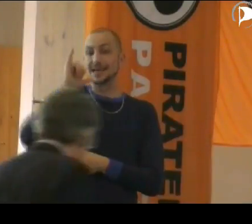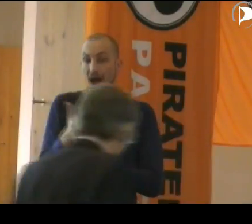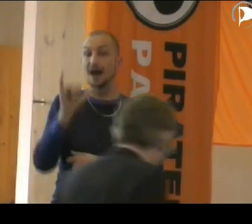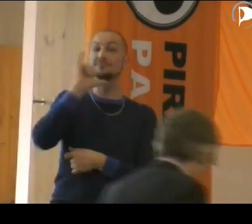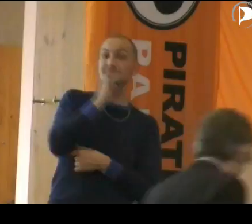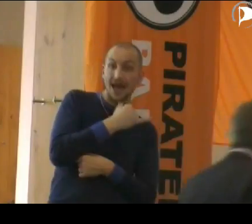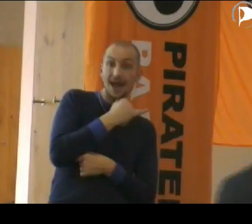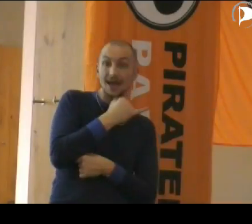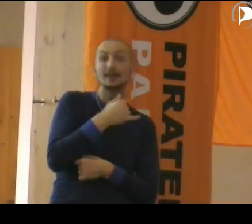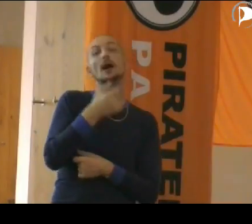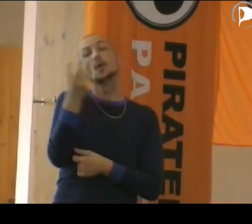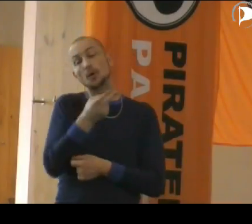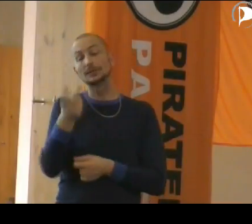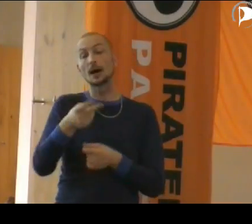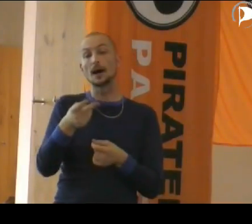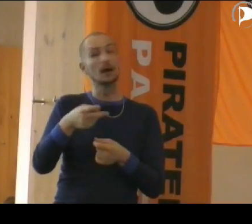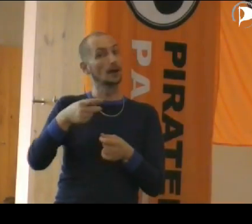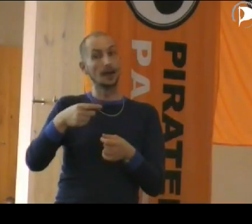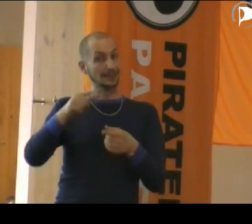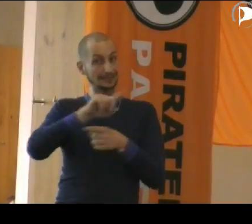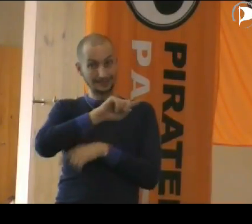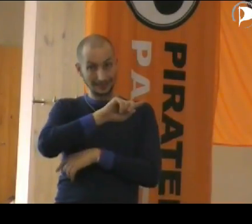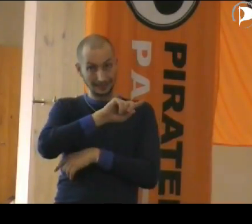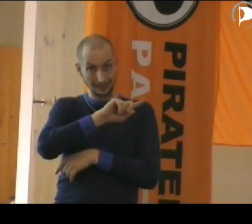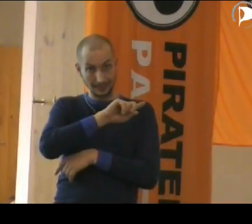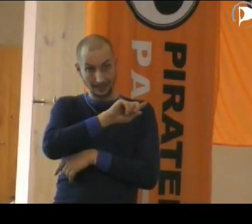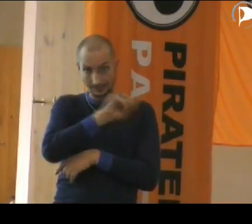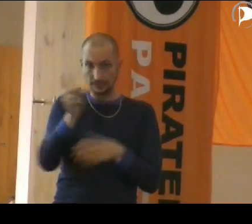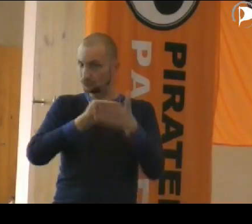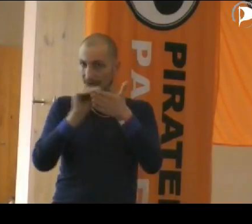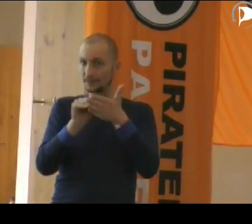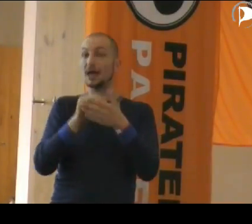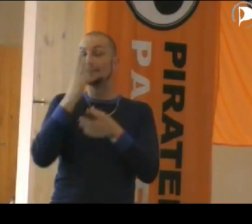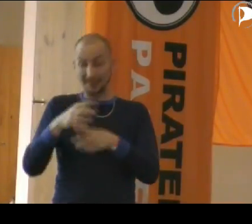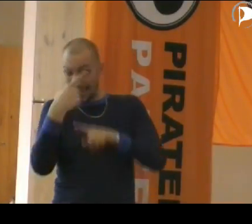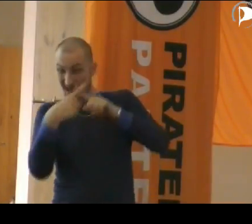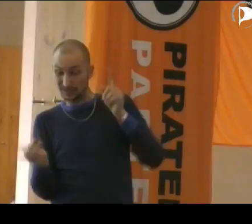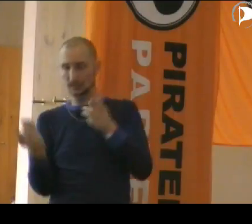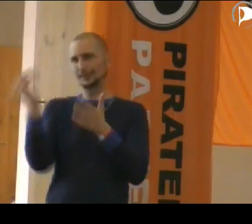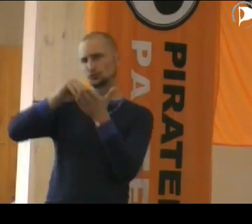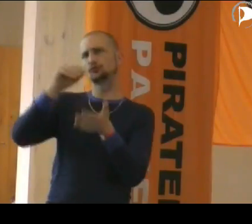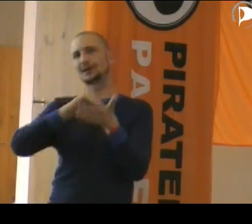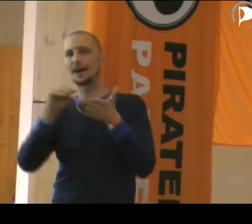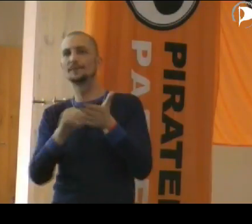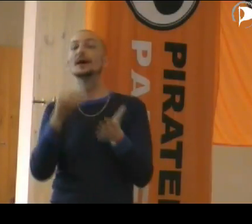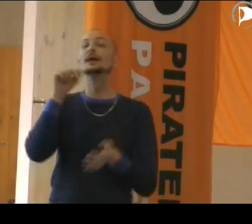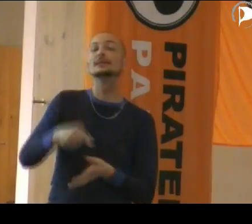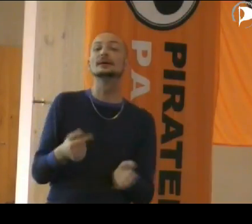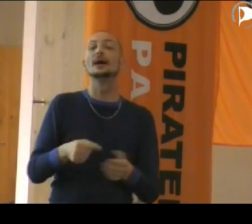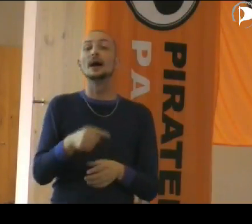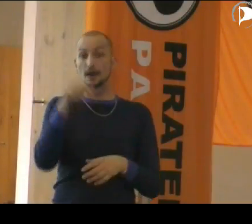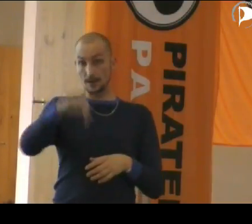selbst das ist auch bei anderen experten wird zur unendlichen auswahl des